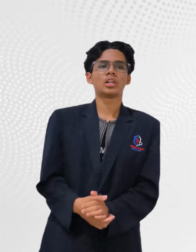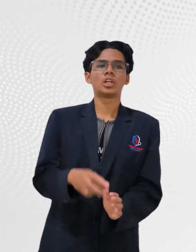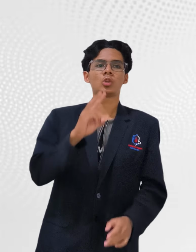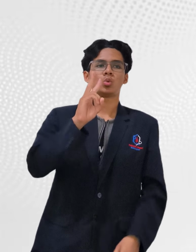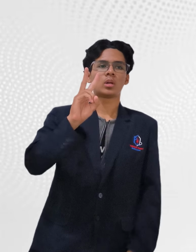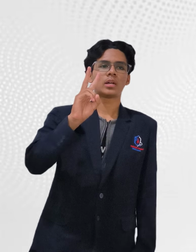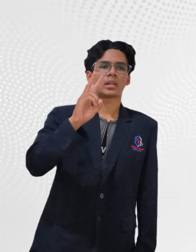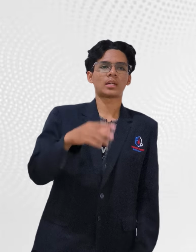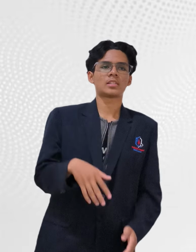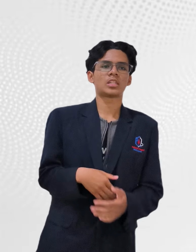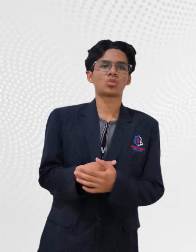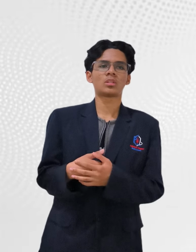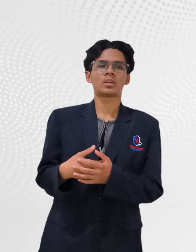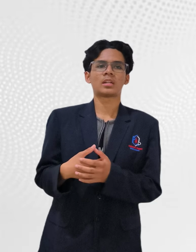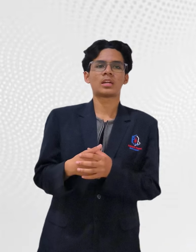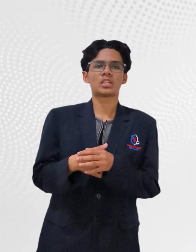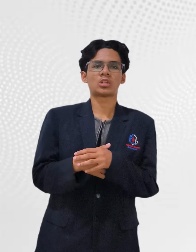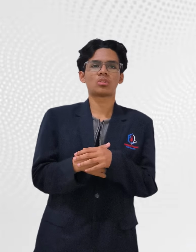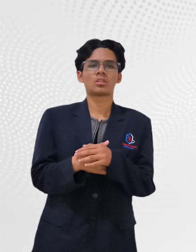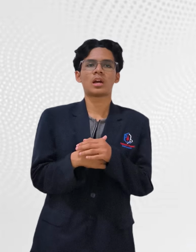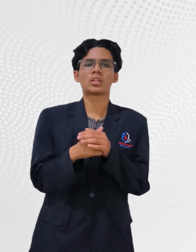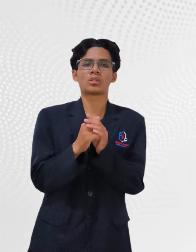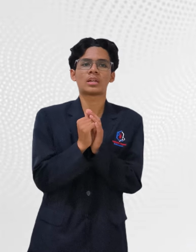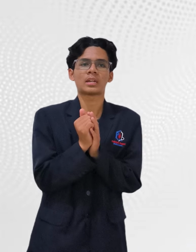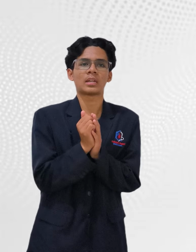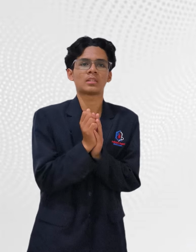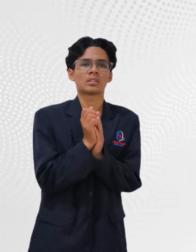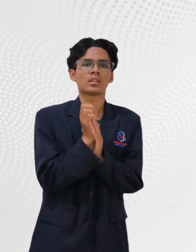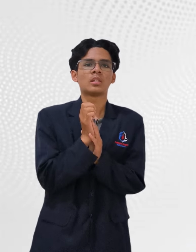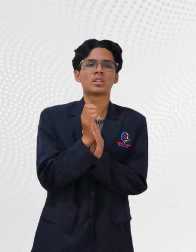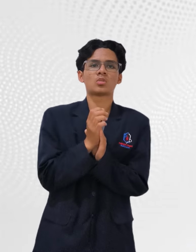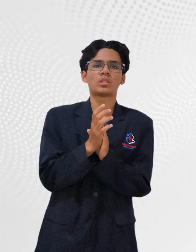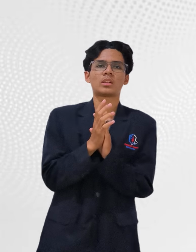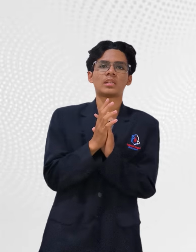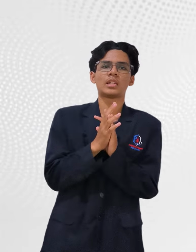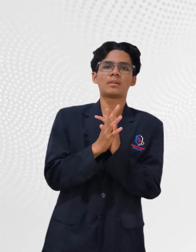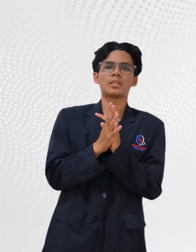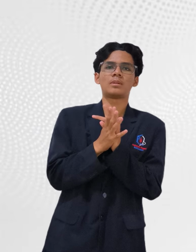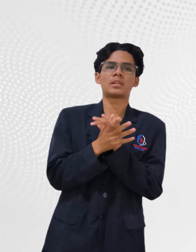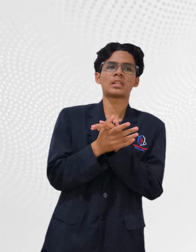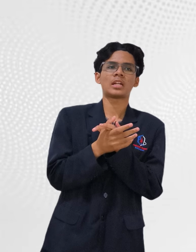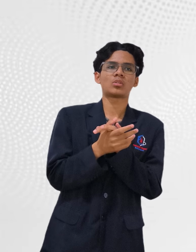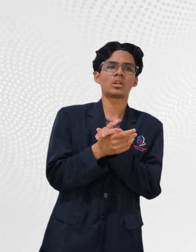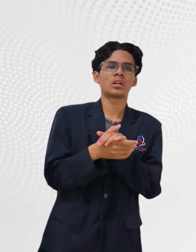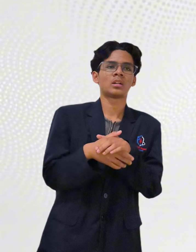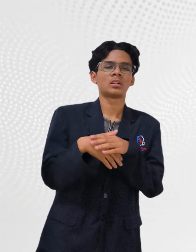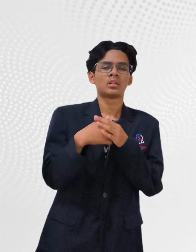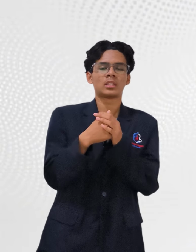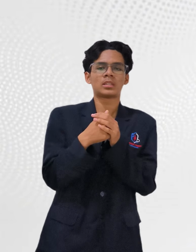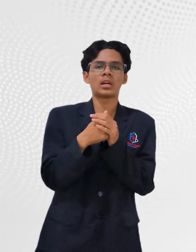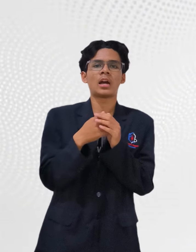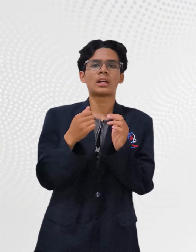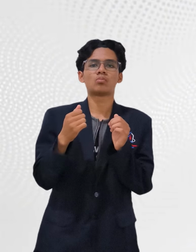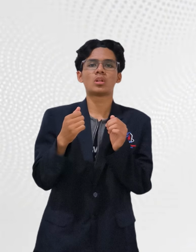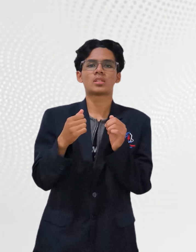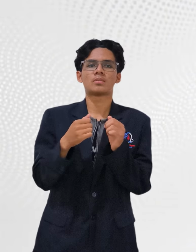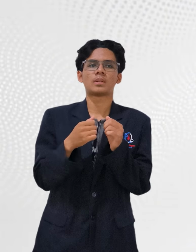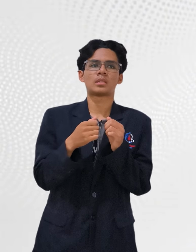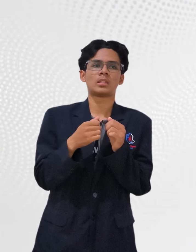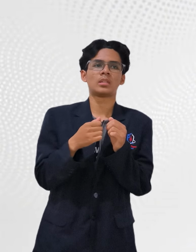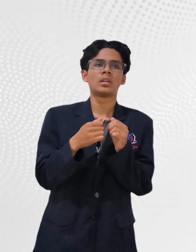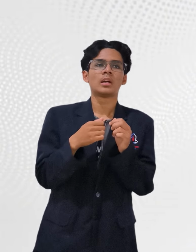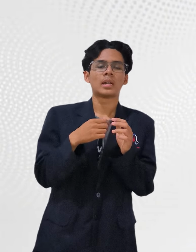Yang kedua, rangkaian sirkuit atau rangkaian sesuai dengan igarnya diberikan atau yang kita akan